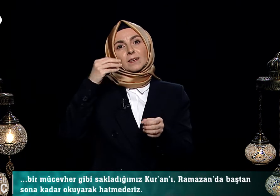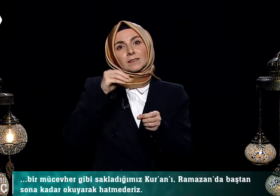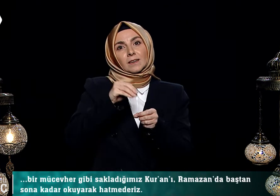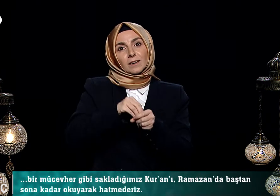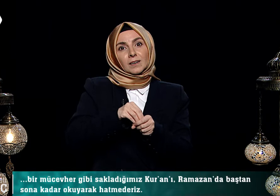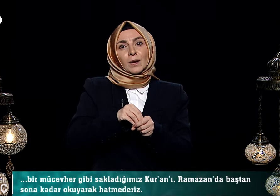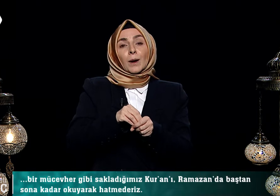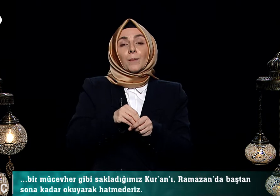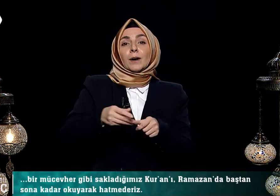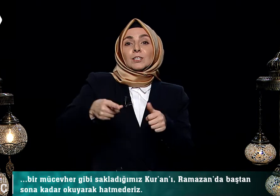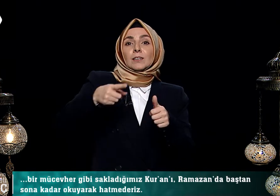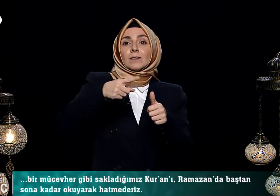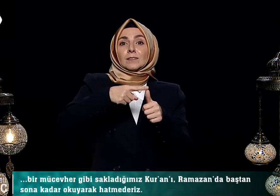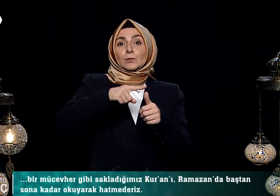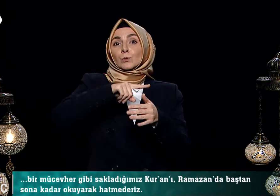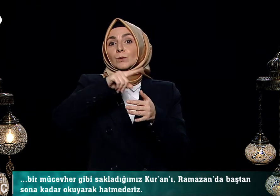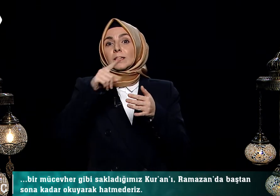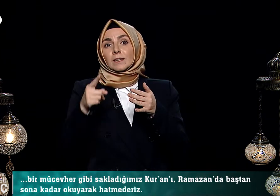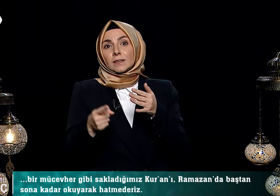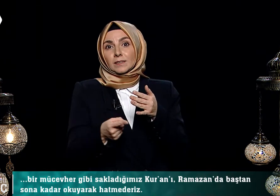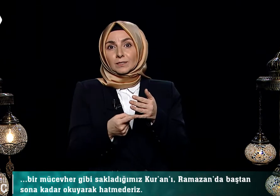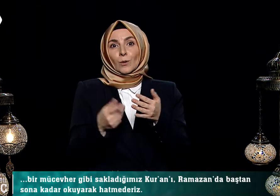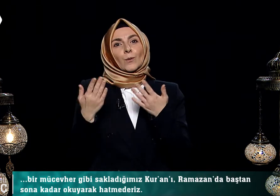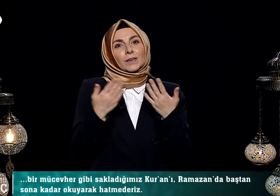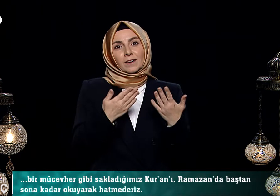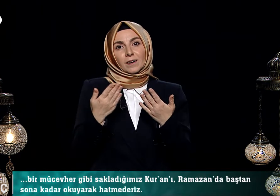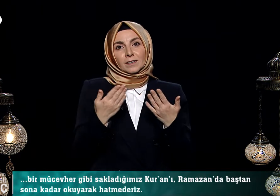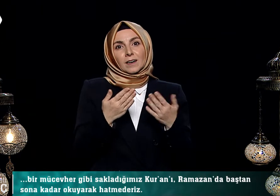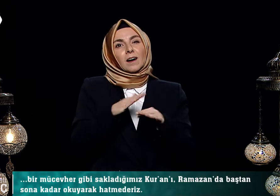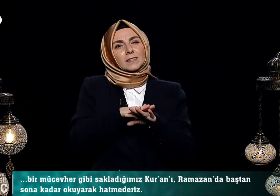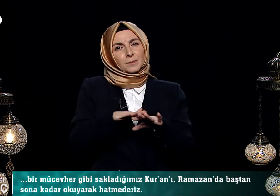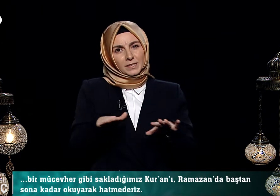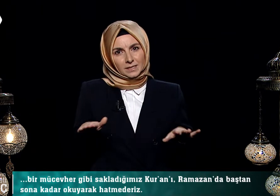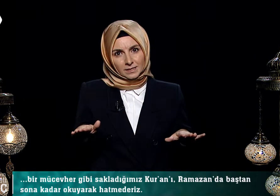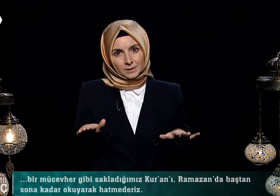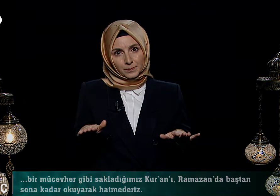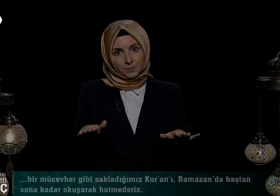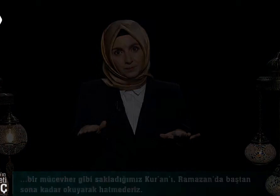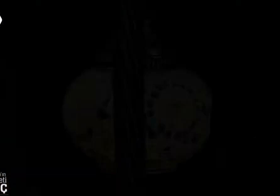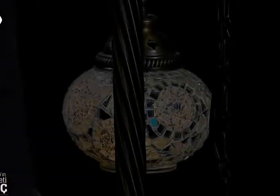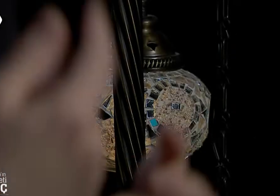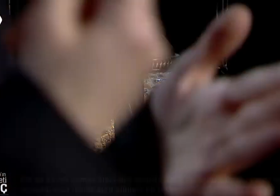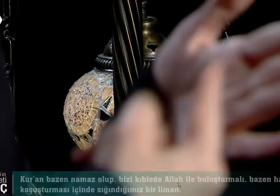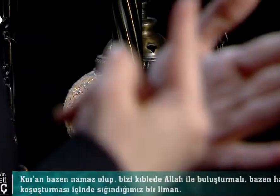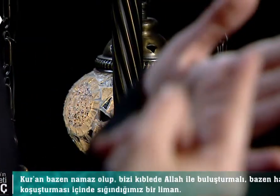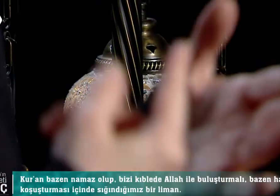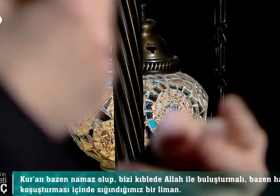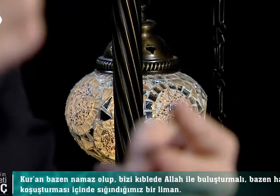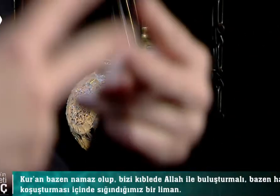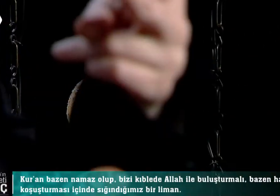Ramazan'da baştan sona kadar okuyarak hatmederiz. Kur'an